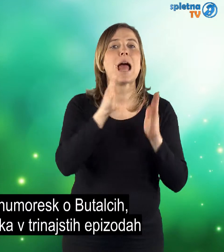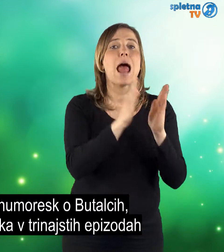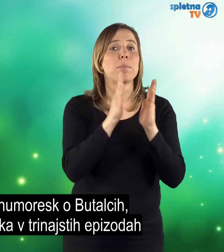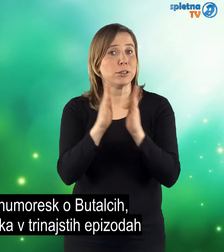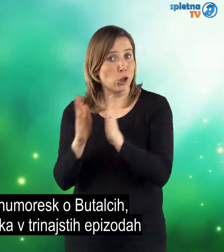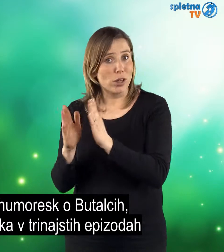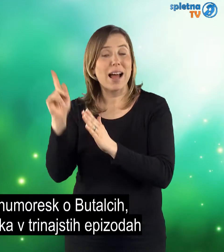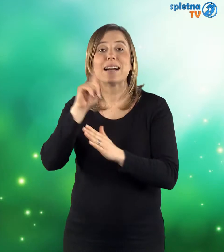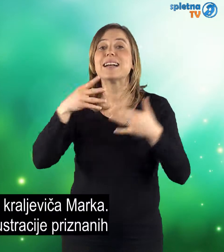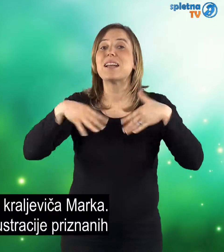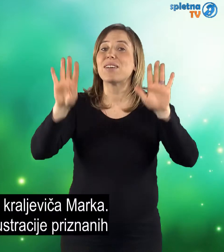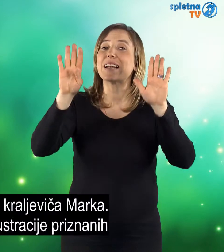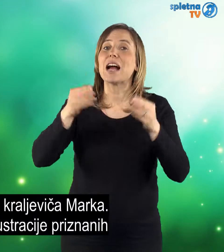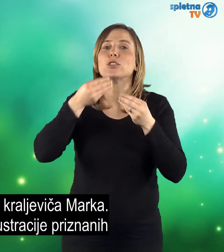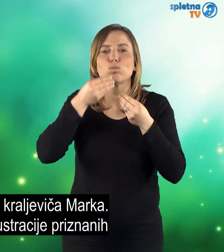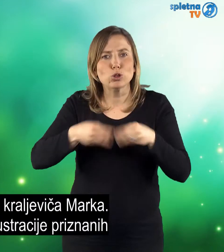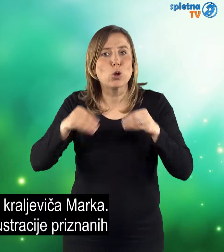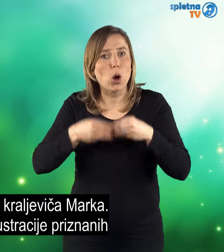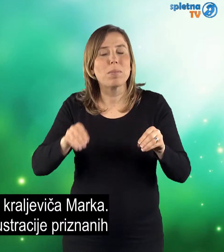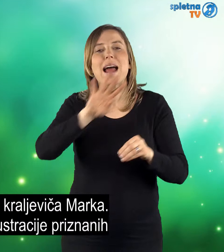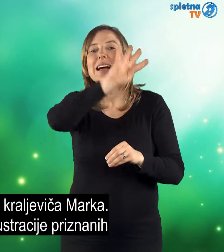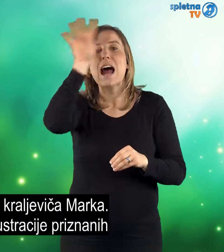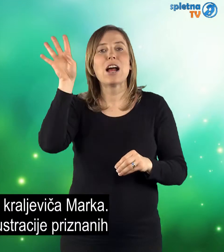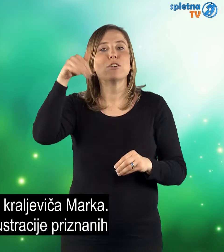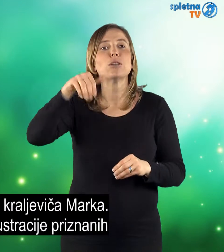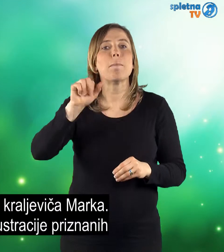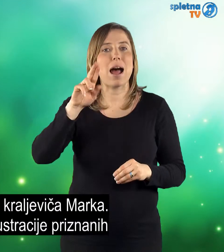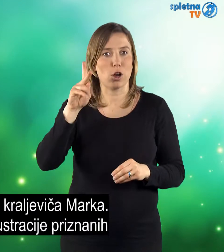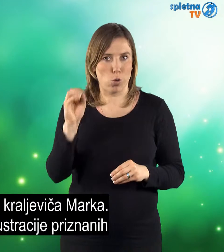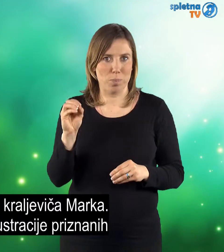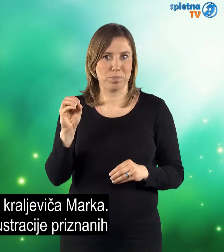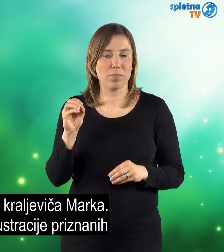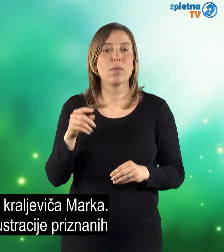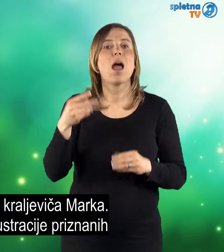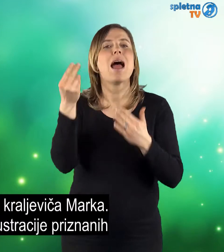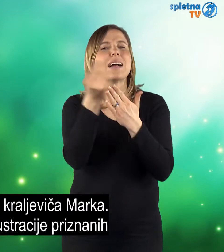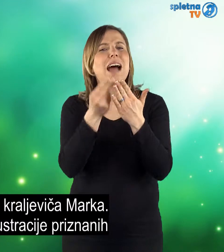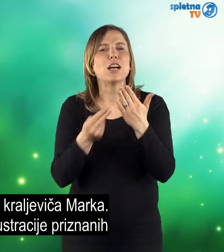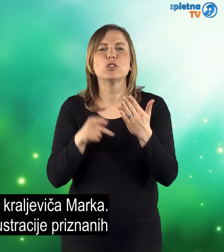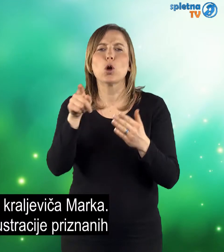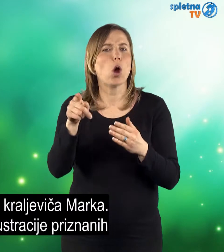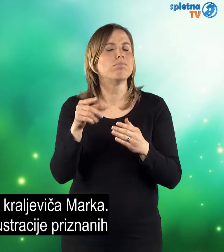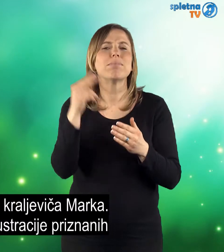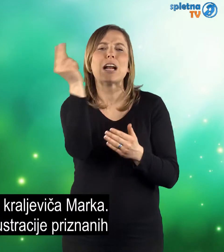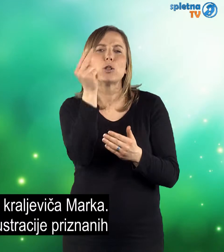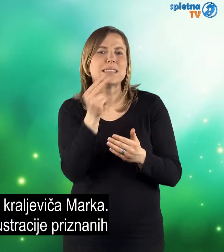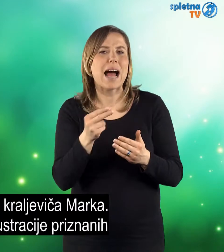zgodb Kraljeviča Marka. Krasijo jo ilustracije priznanih slovenskih ilustratorjev